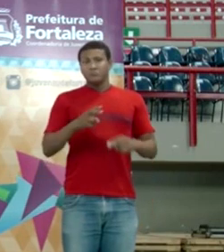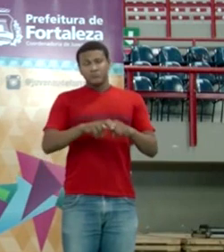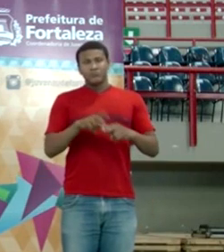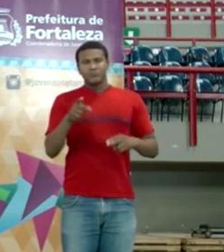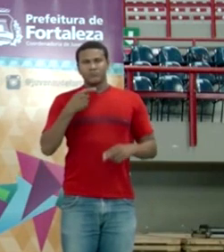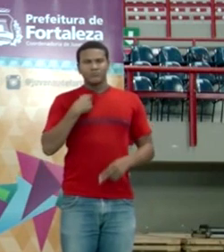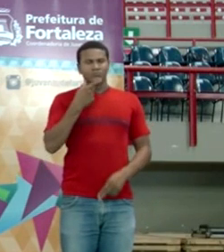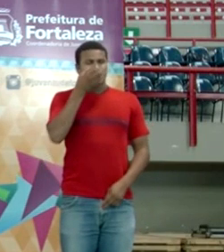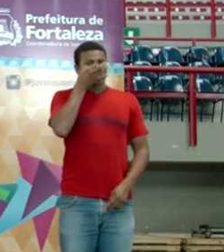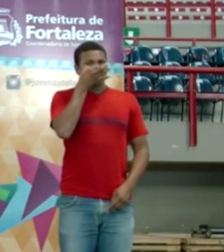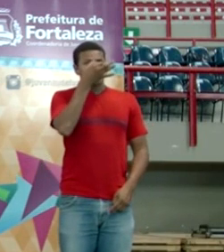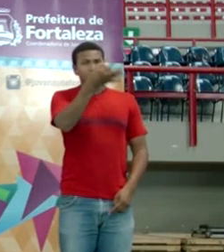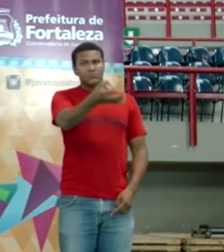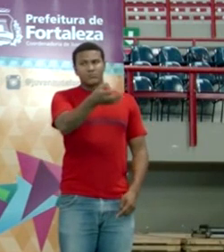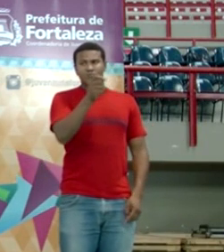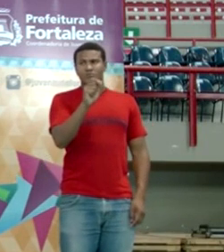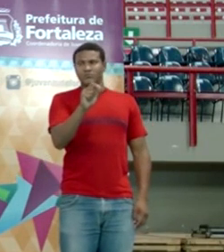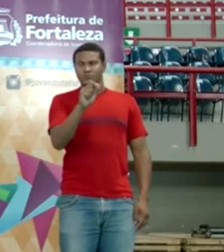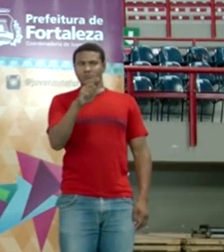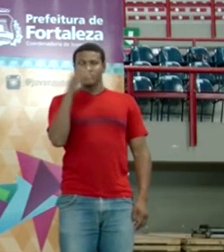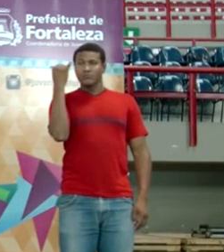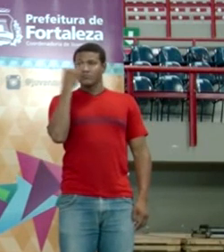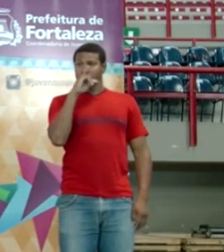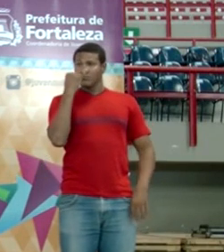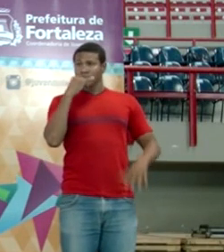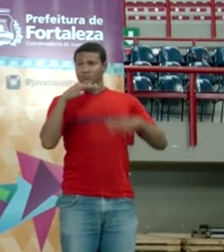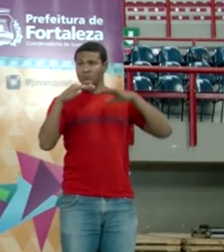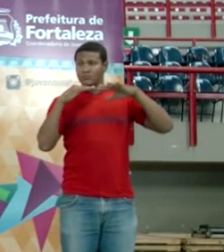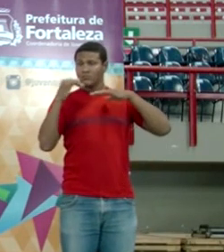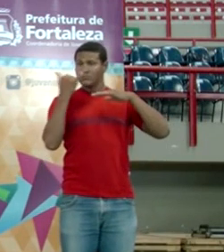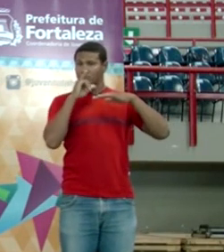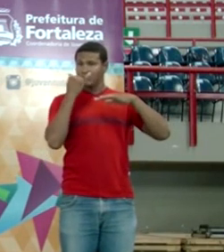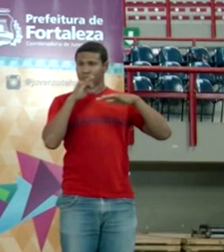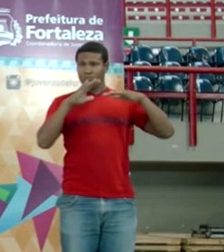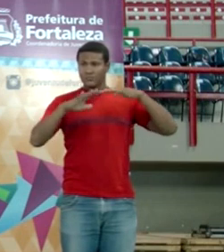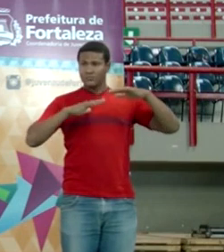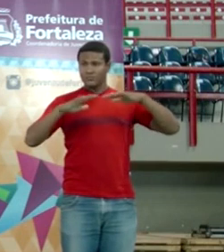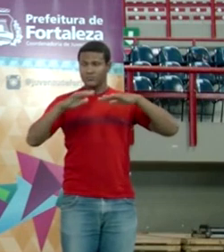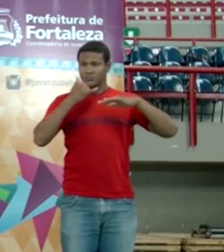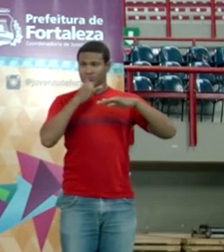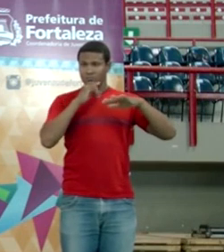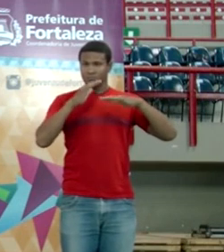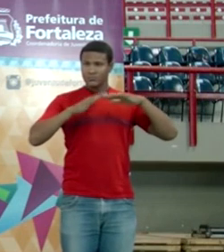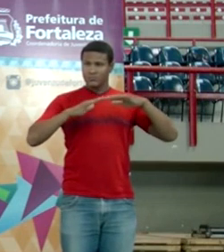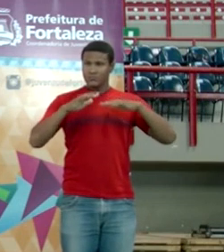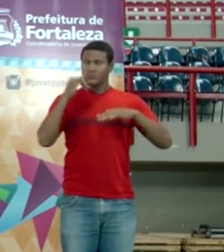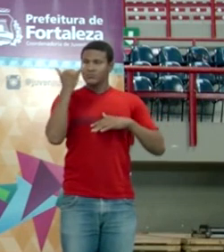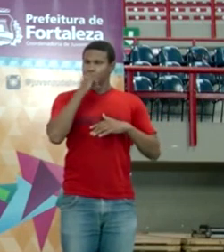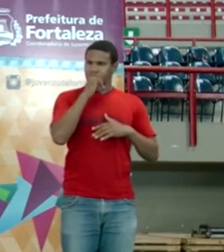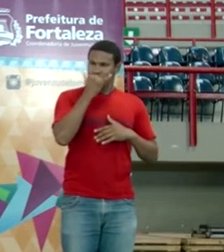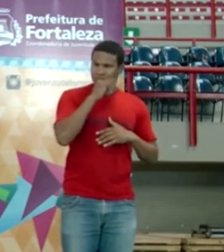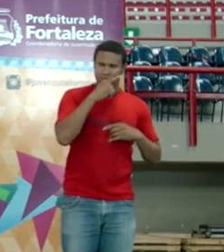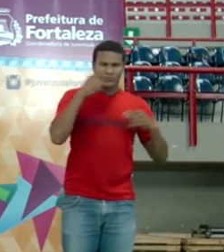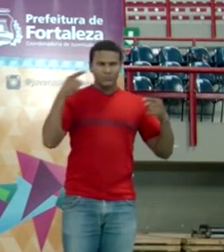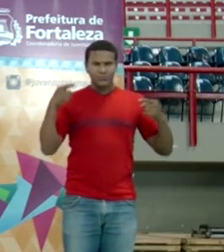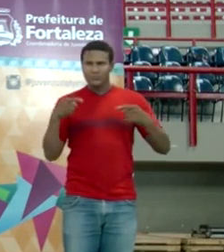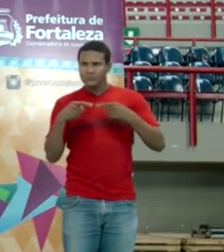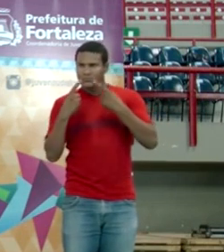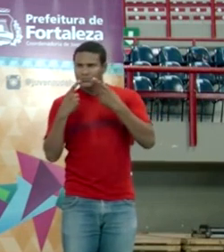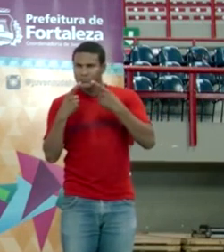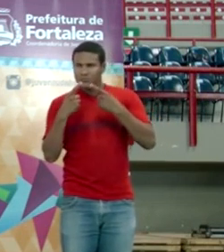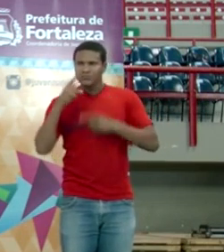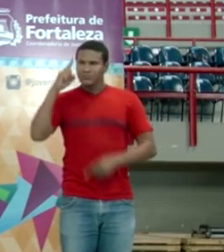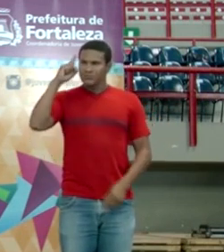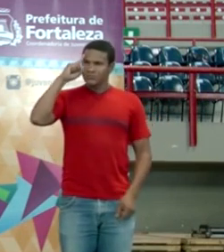observem também a eletrodinâmica, que é a eletricidade relacionada ao